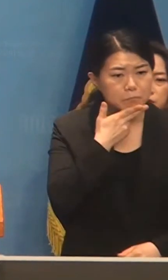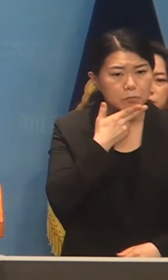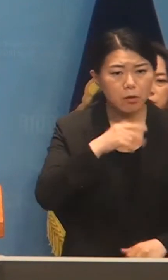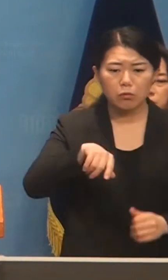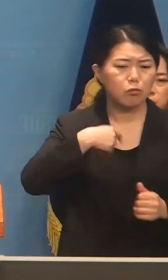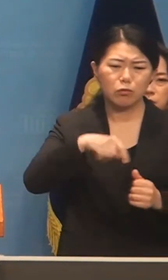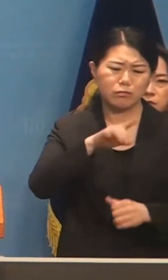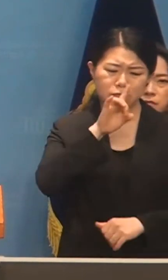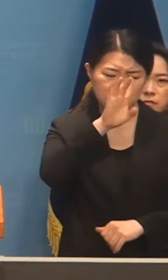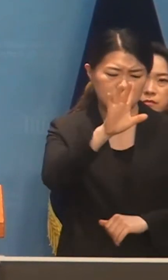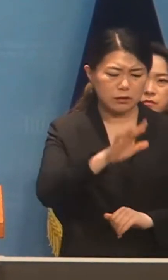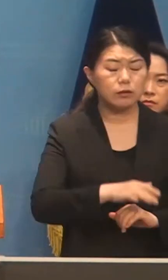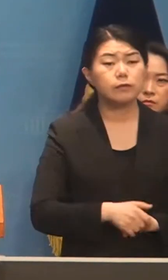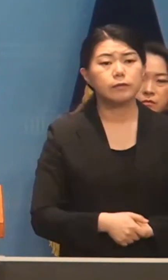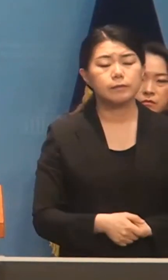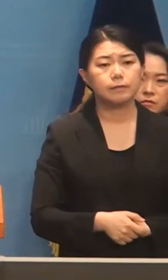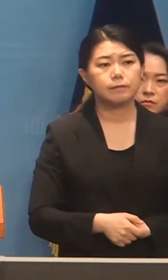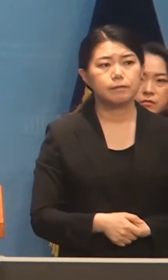없습니다.